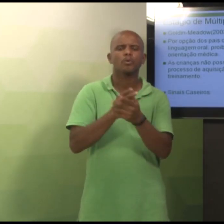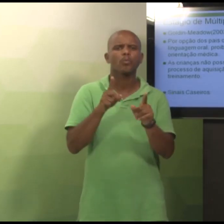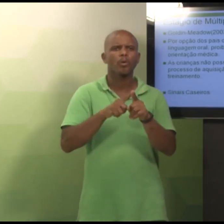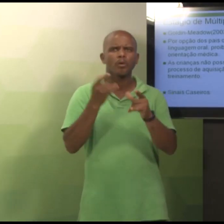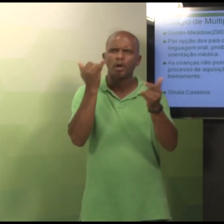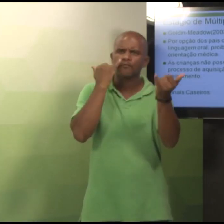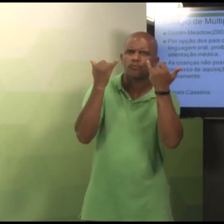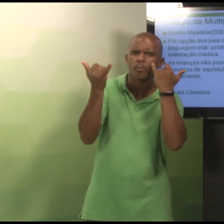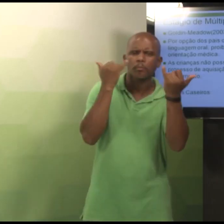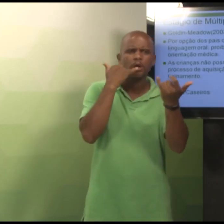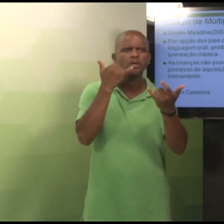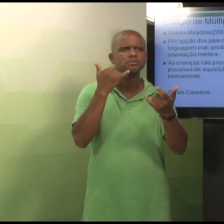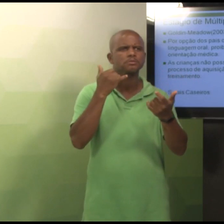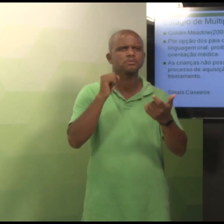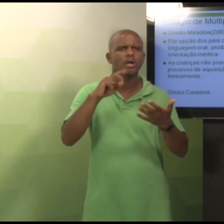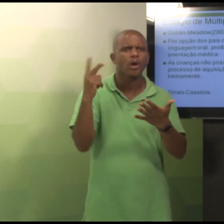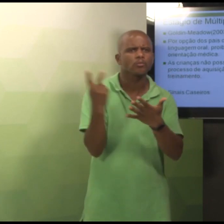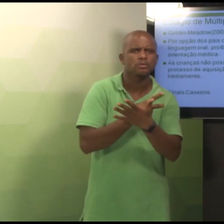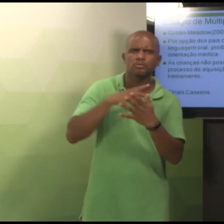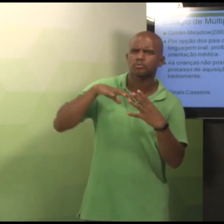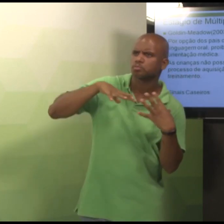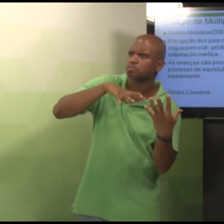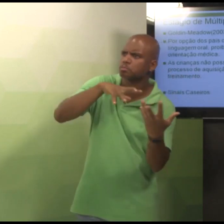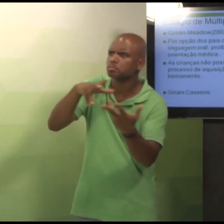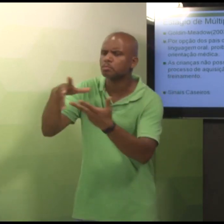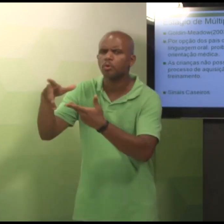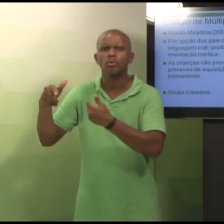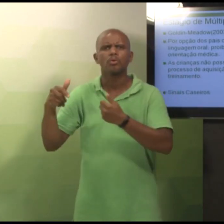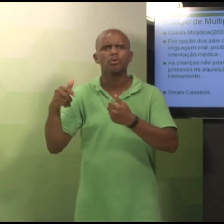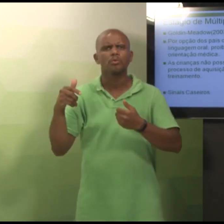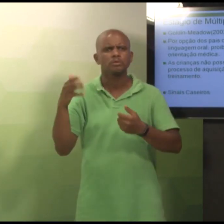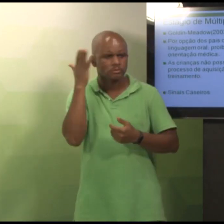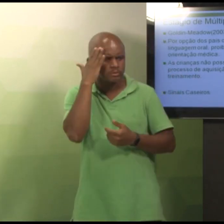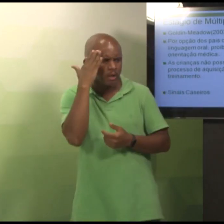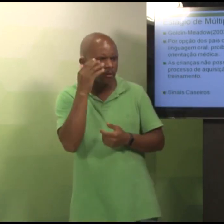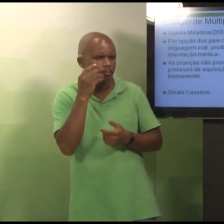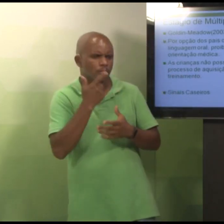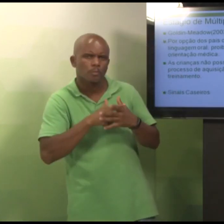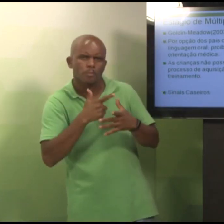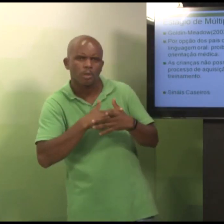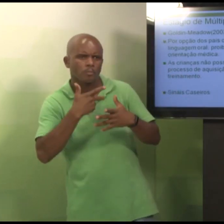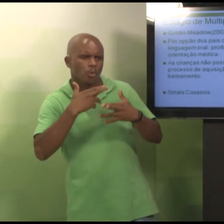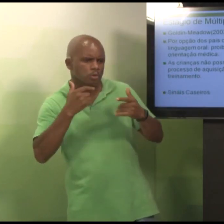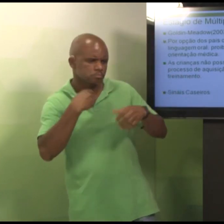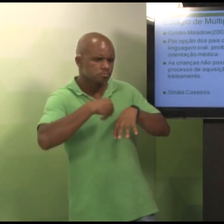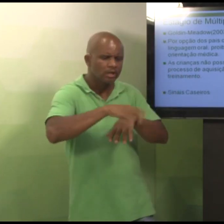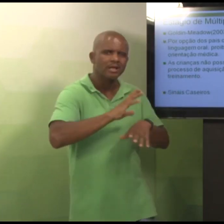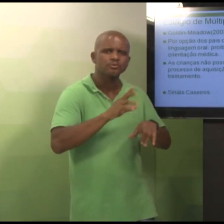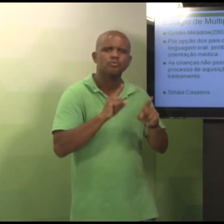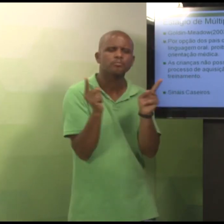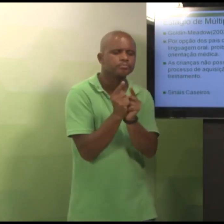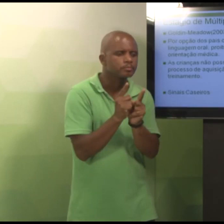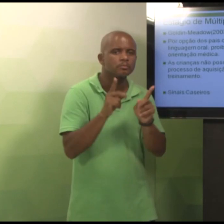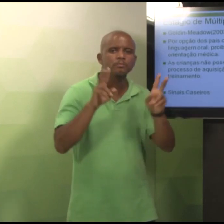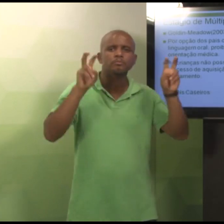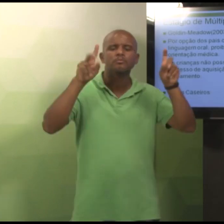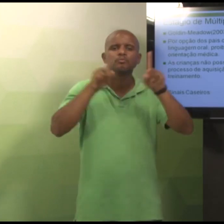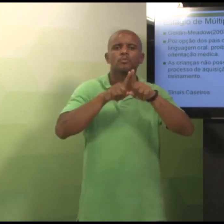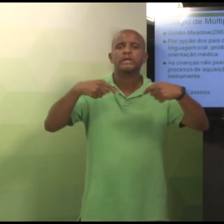só utilizam ali para informações, acontecimentos básicos. Agora, situações